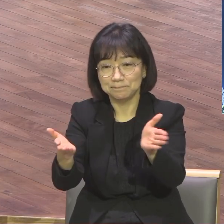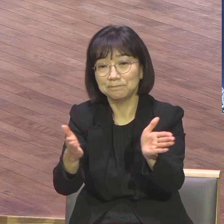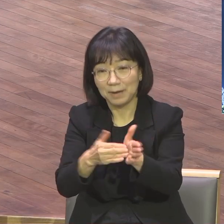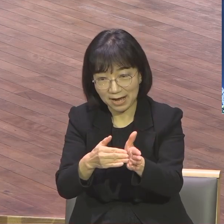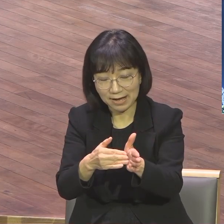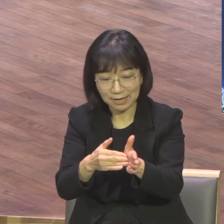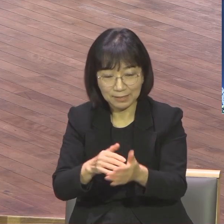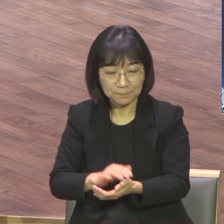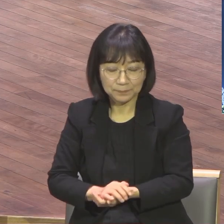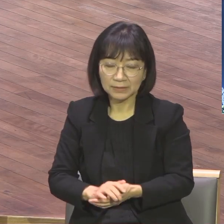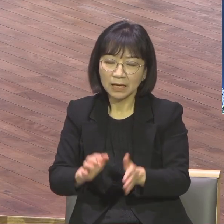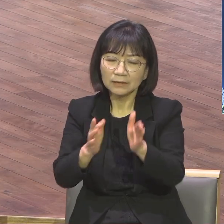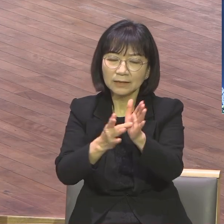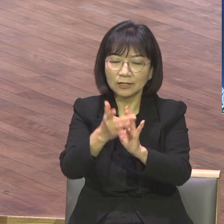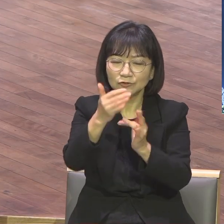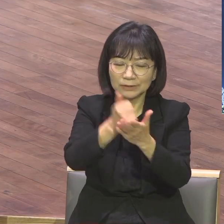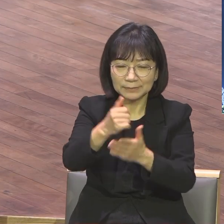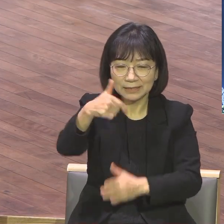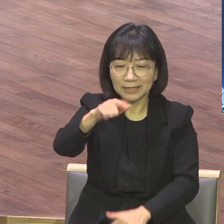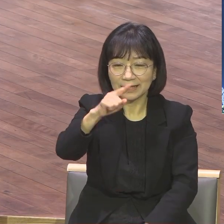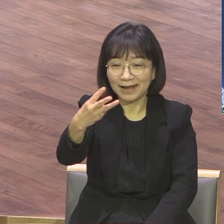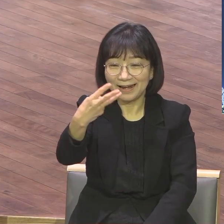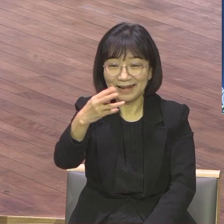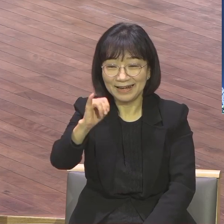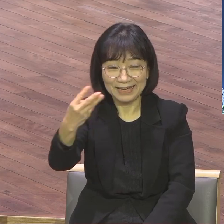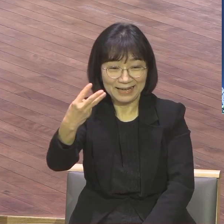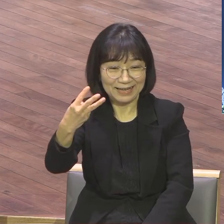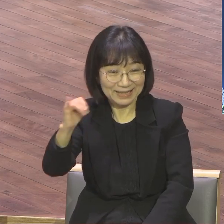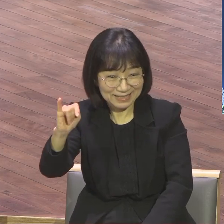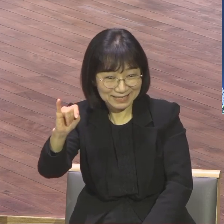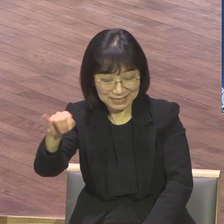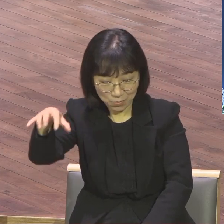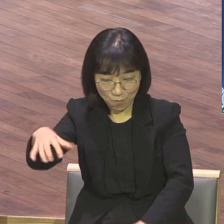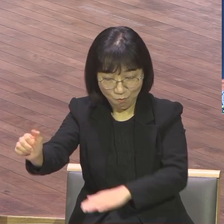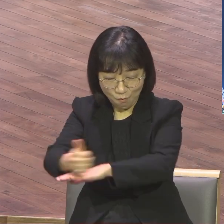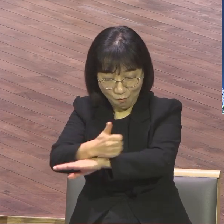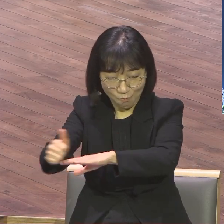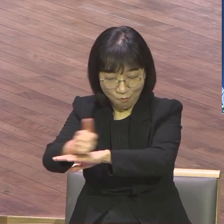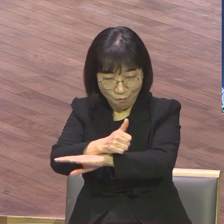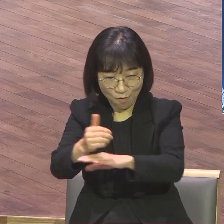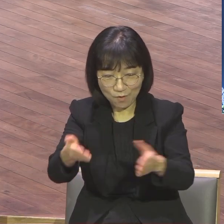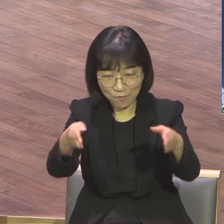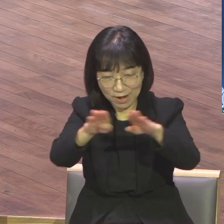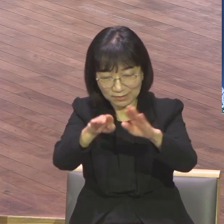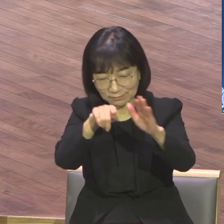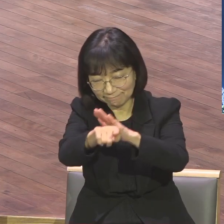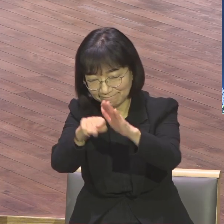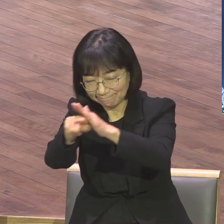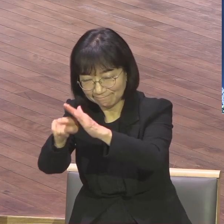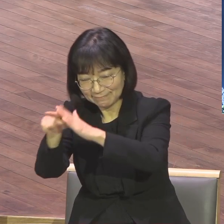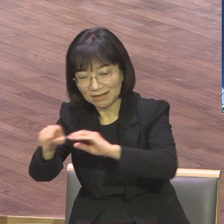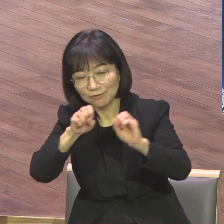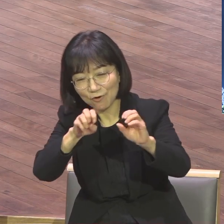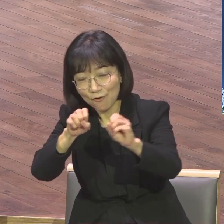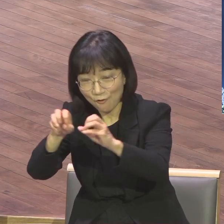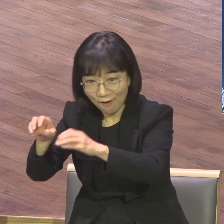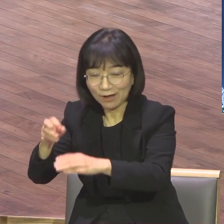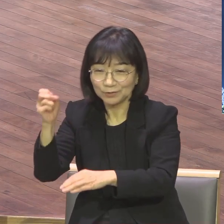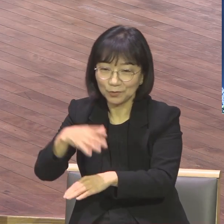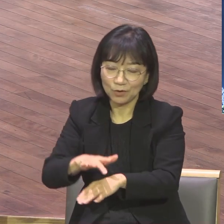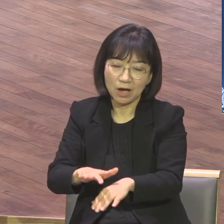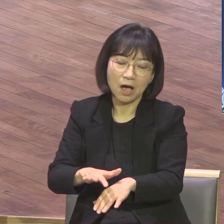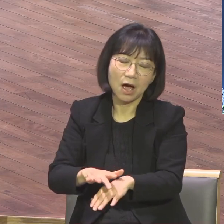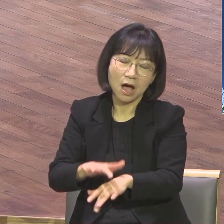예수님께서 갈릴리 지역을 다니시면서 그렇게 여러 회당에 다니며 전도하시고 또 귀신 들린